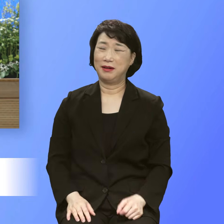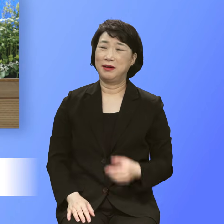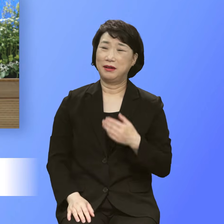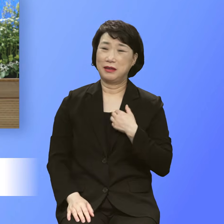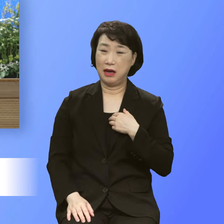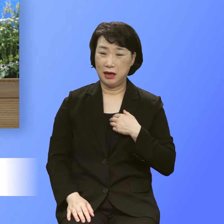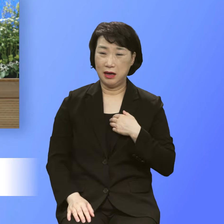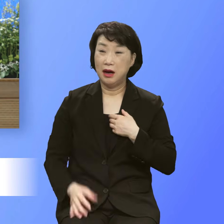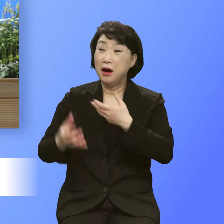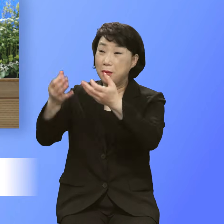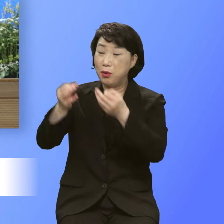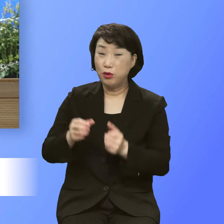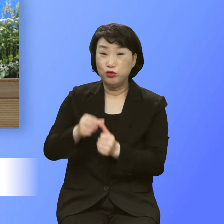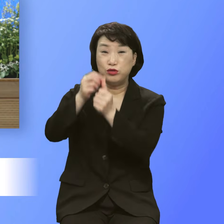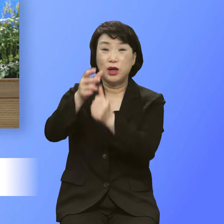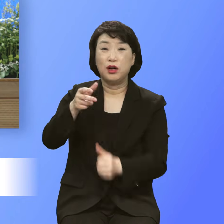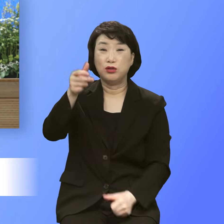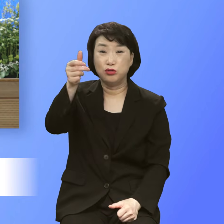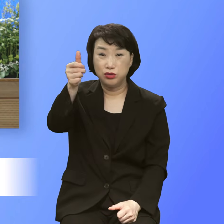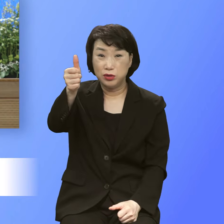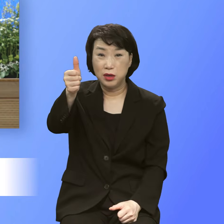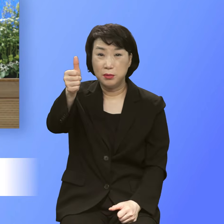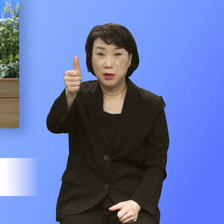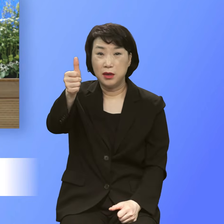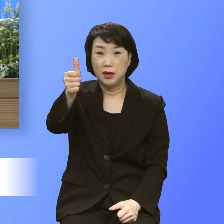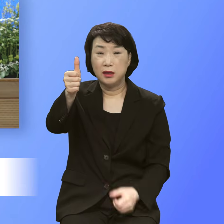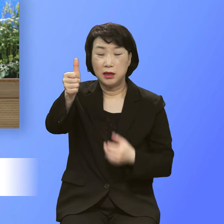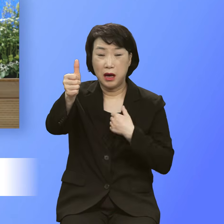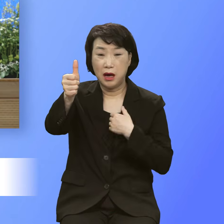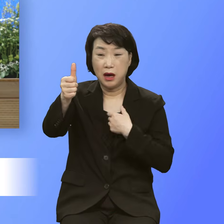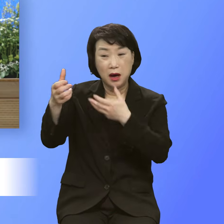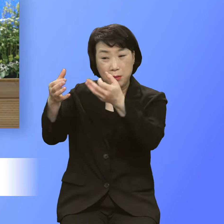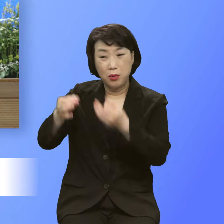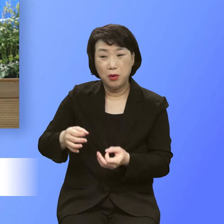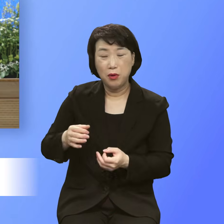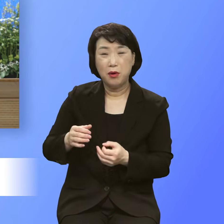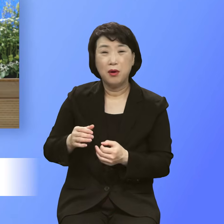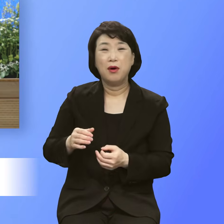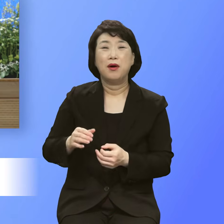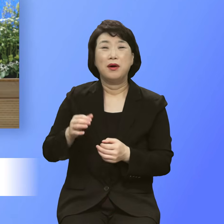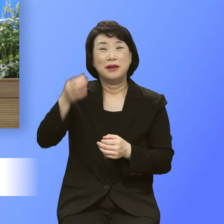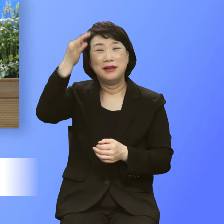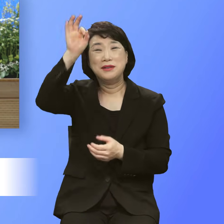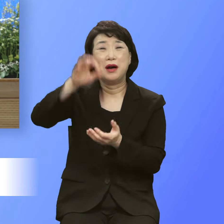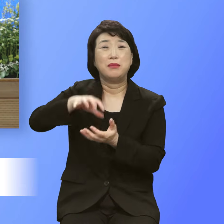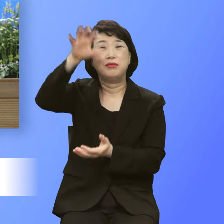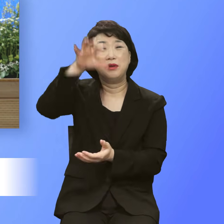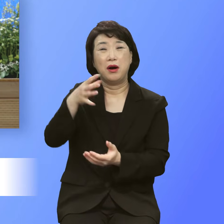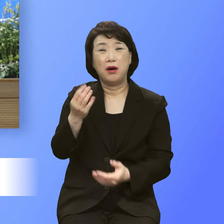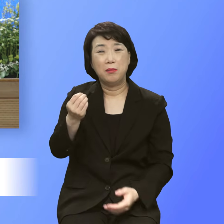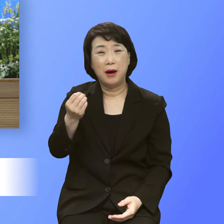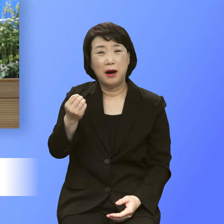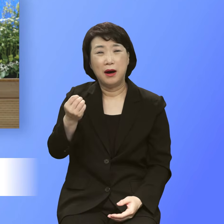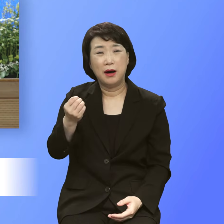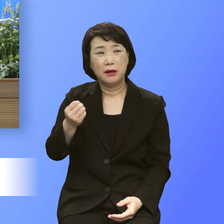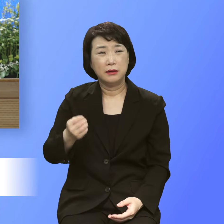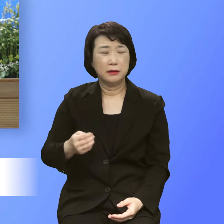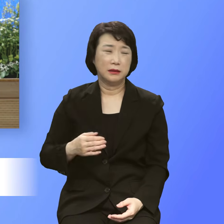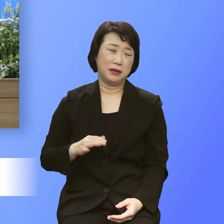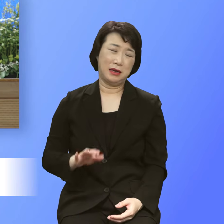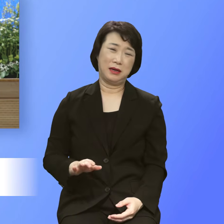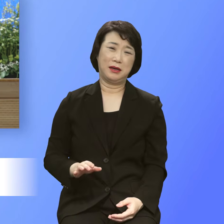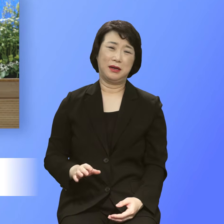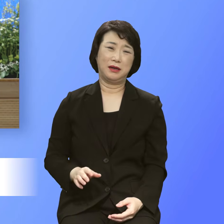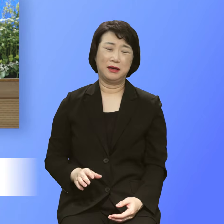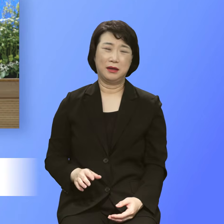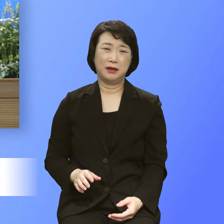나를 바라보시는 구세주께서 어느 정도 이해하실까? 나는 알아. 주님이 나를